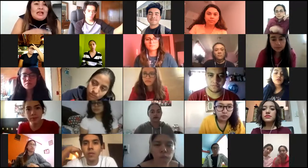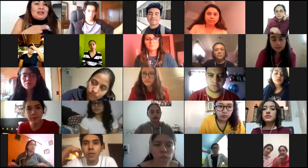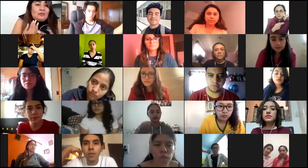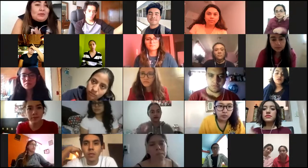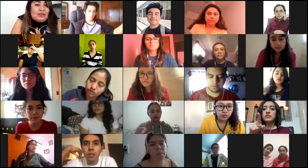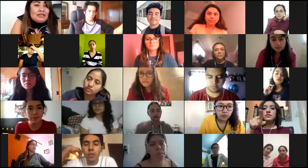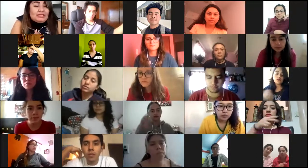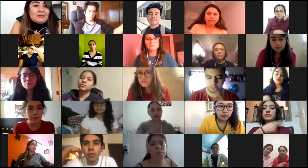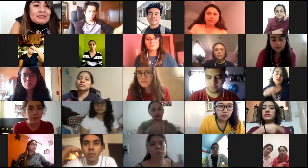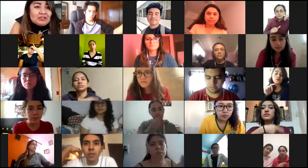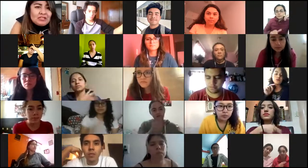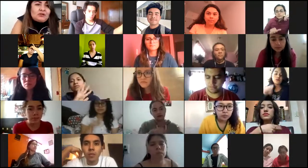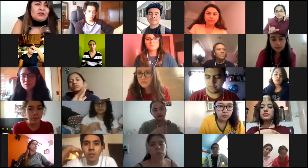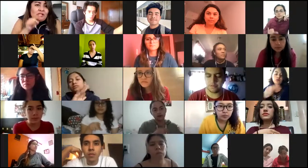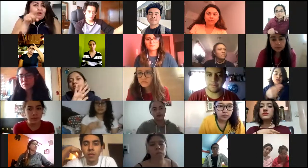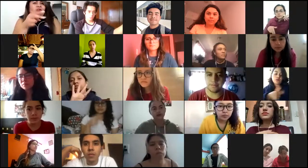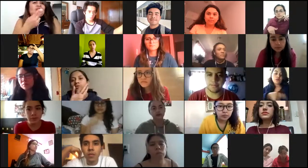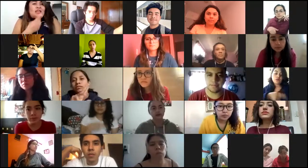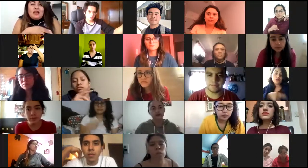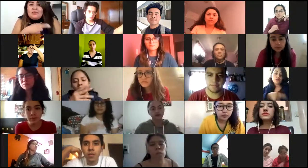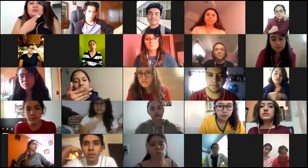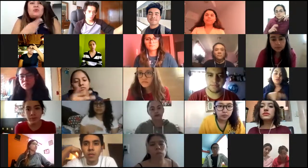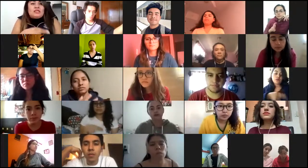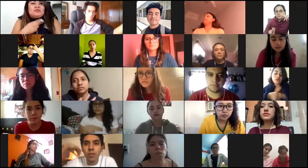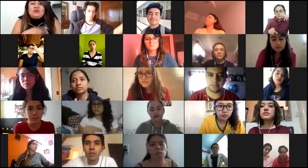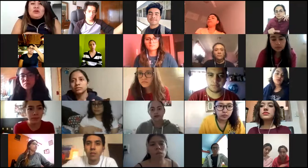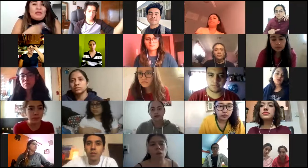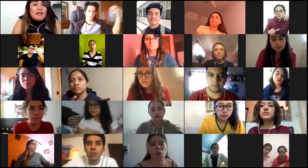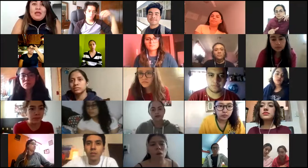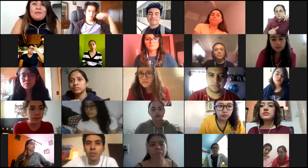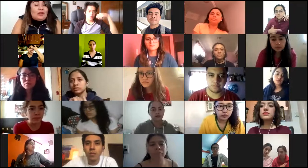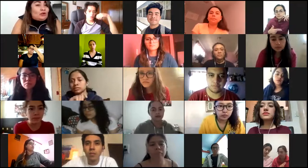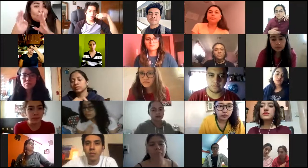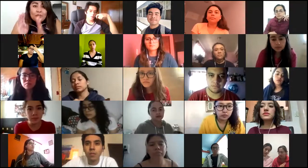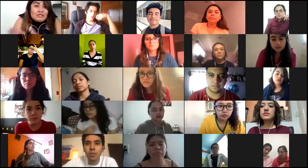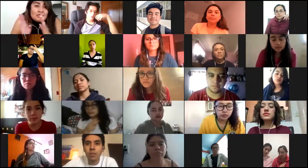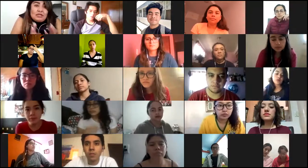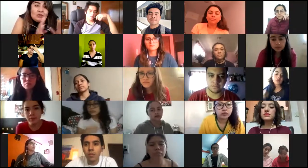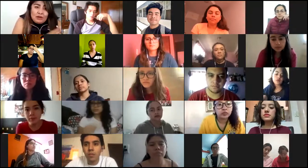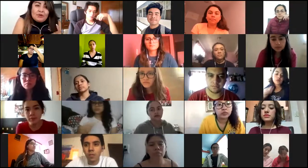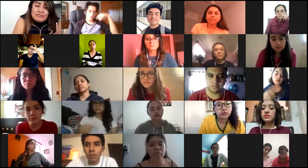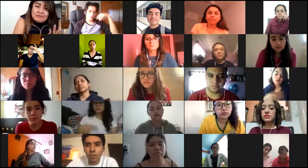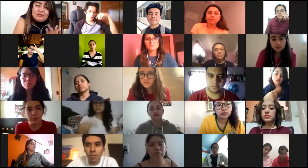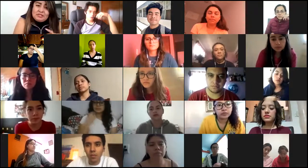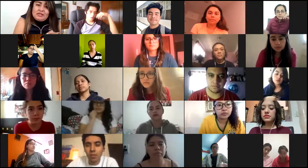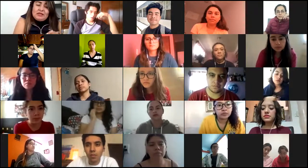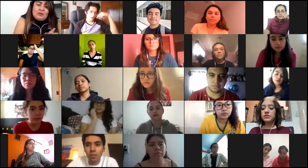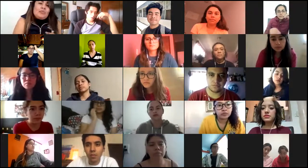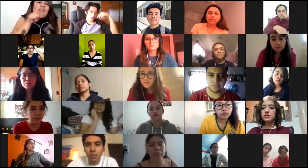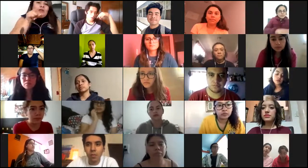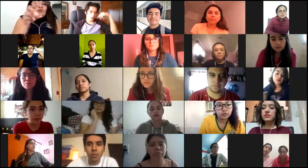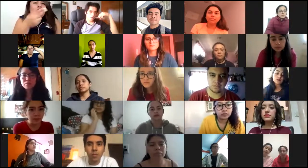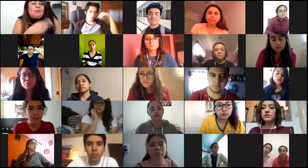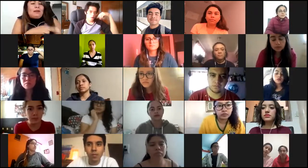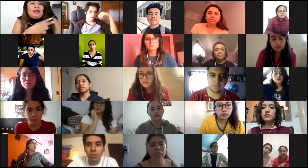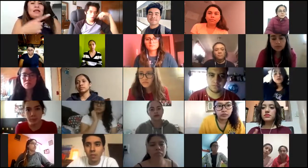ya yo le puedo dar la interpretación en español de cómo te llamas o cuál es tu nombre, pero no lo puedo hacer tal cual porque es español signado.